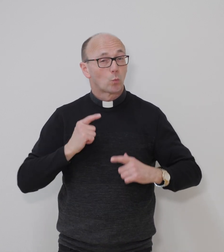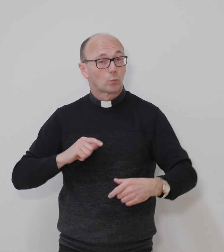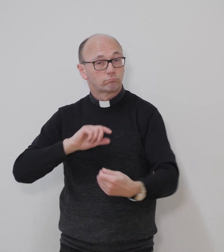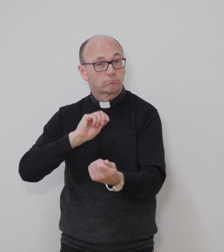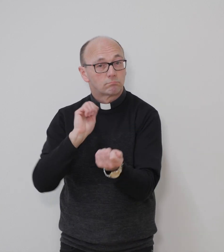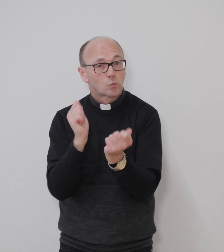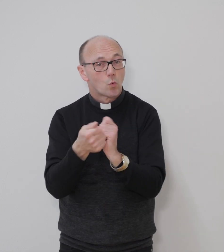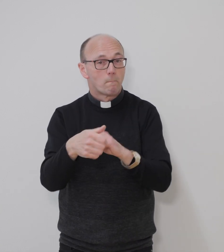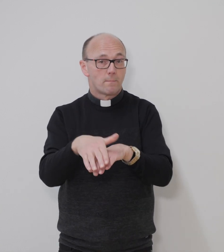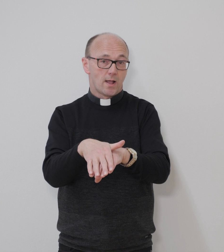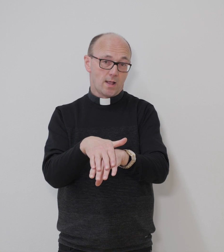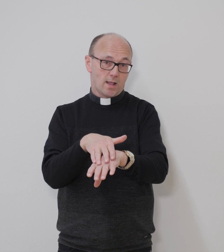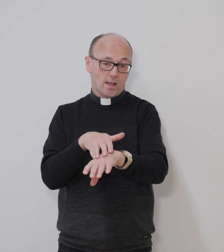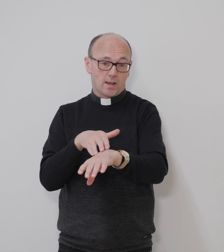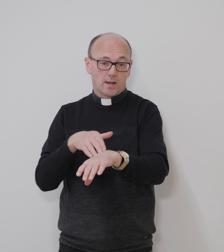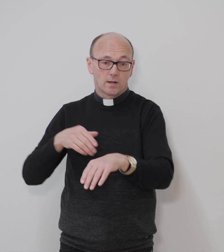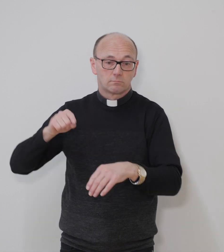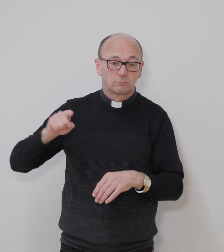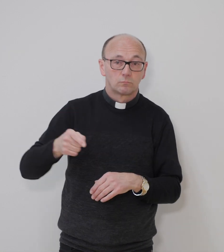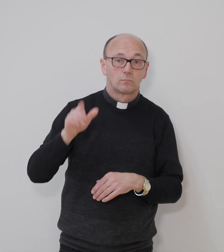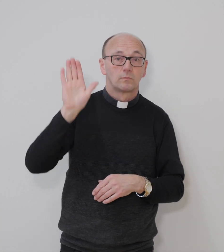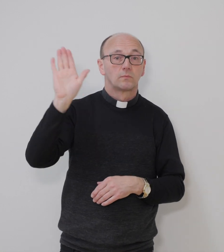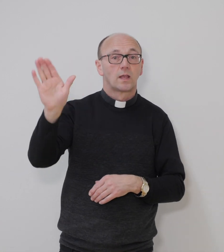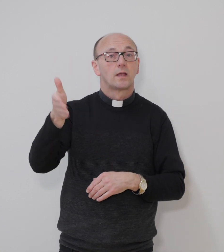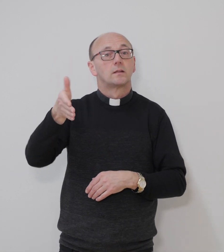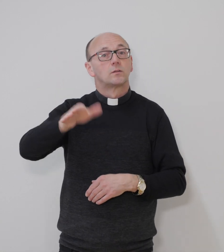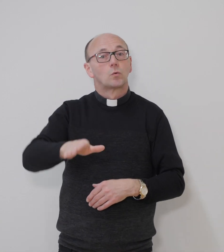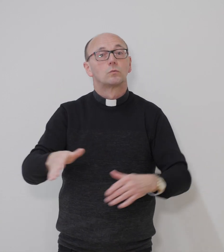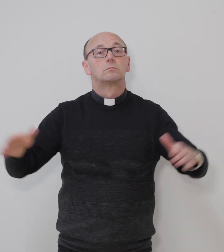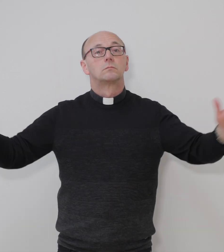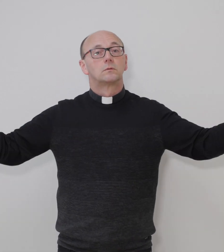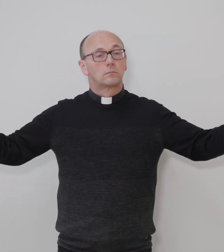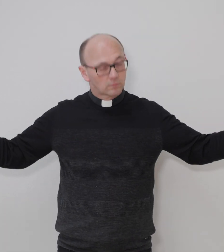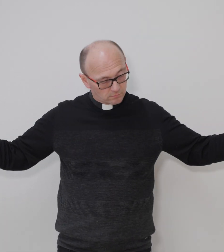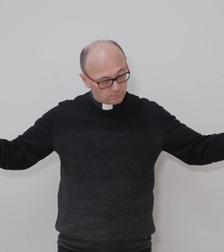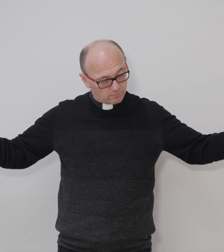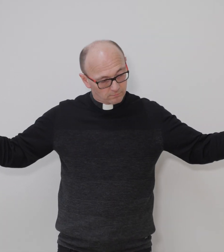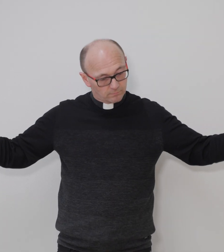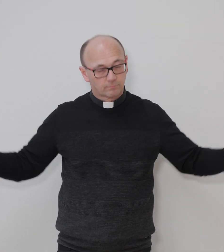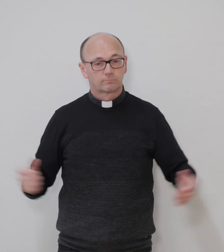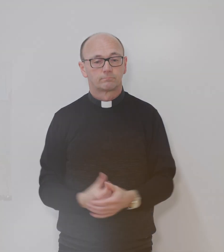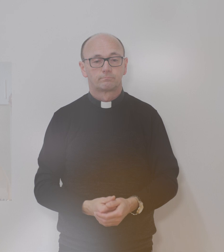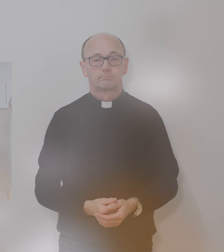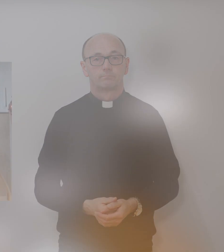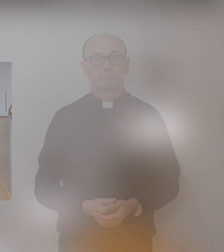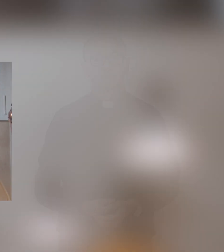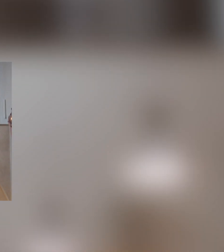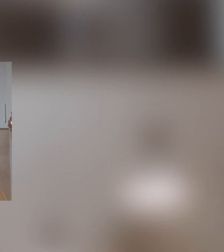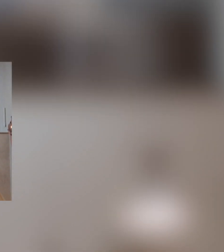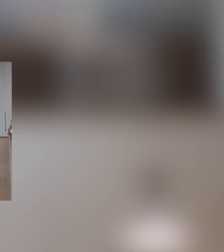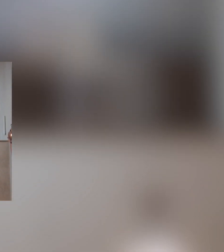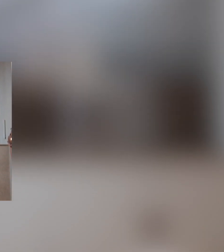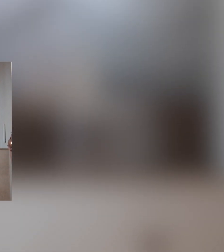bin. Herr Jesu, wende unsere Not zum